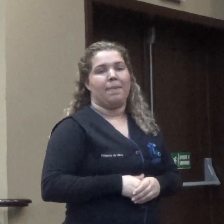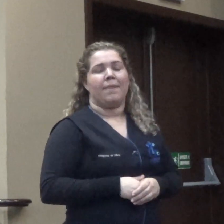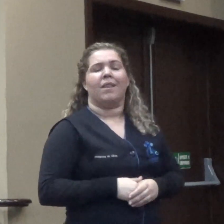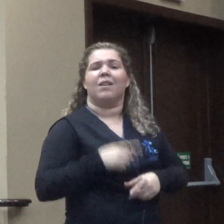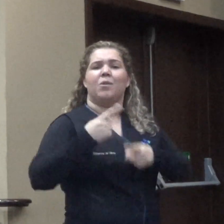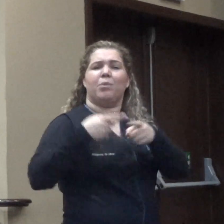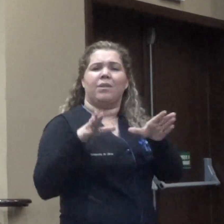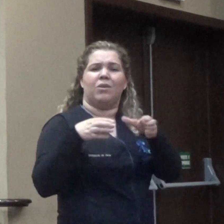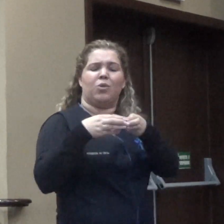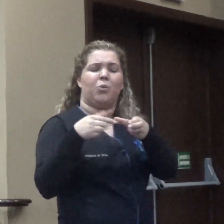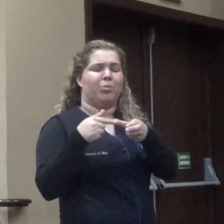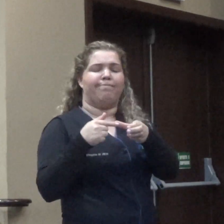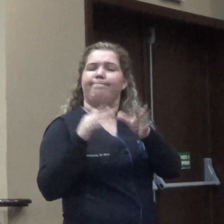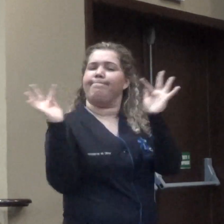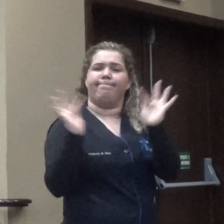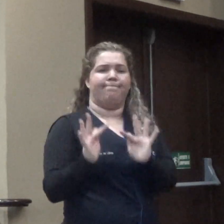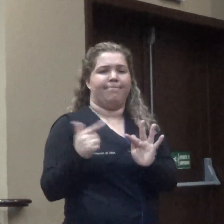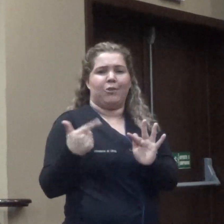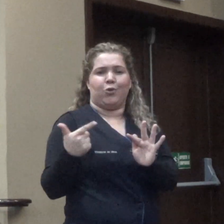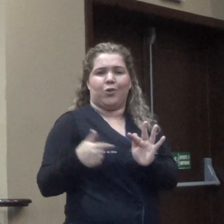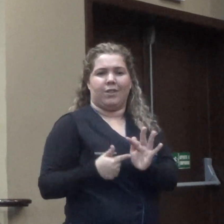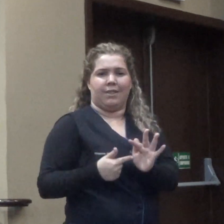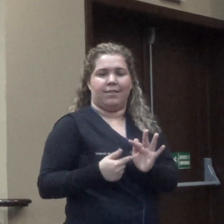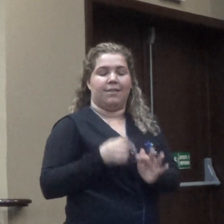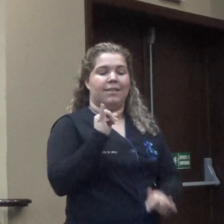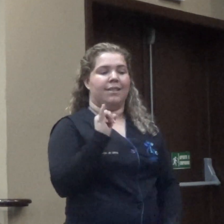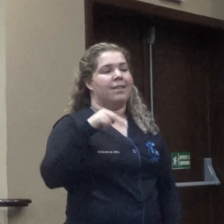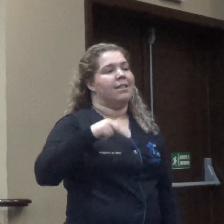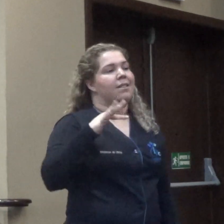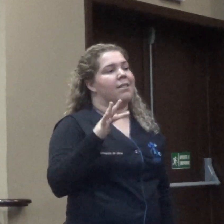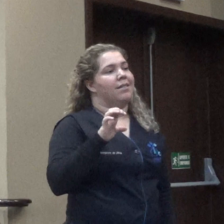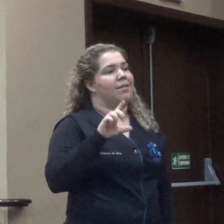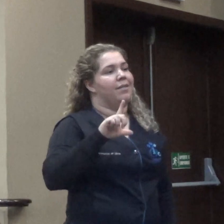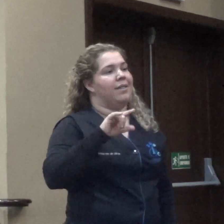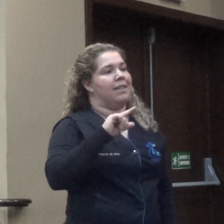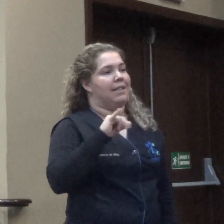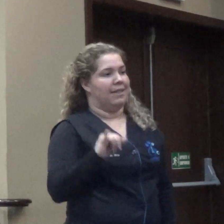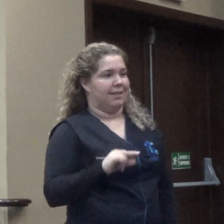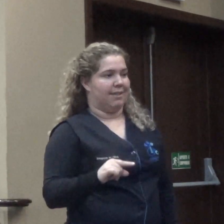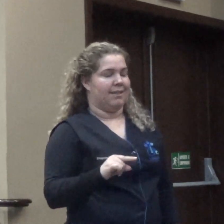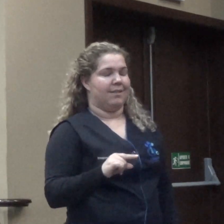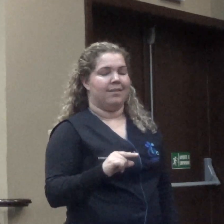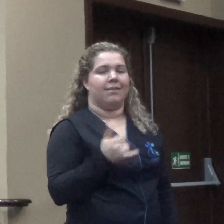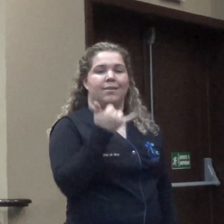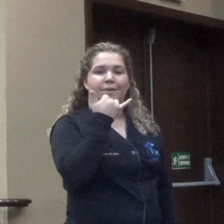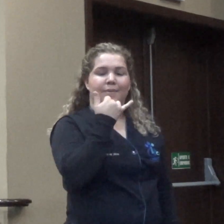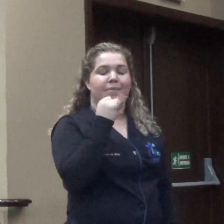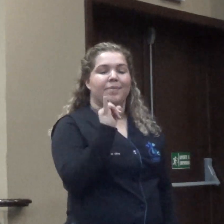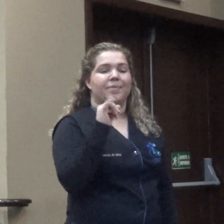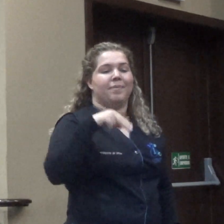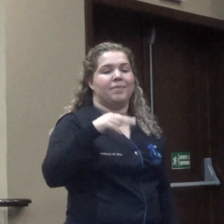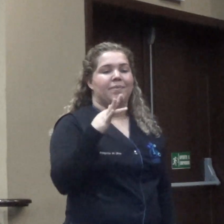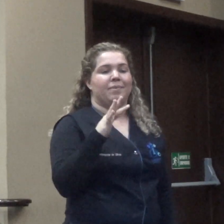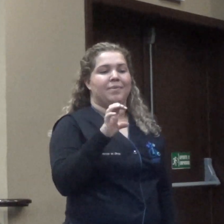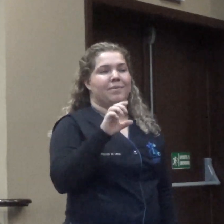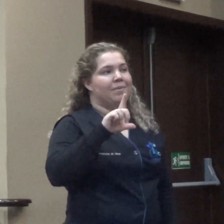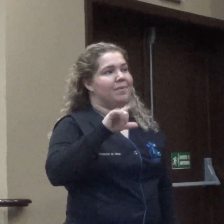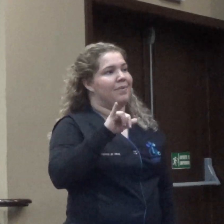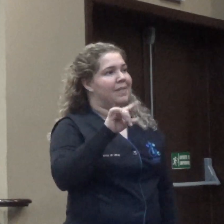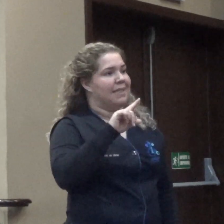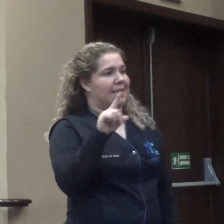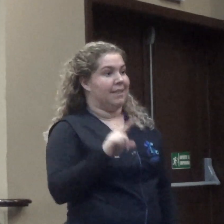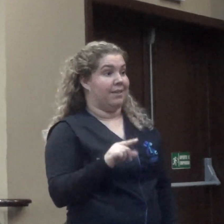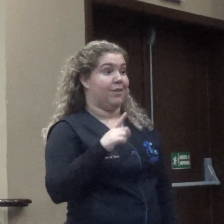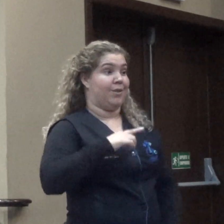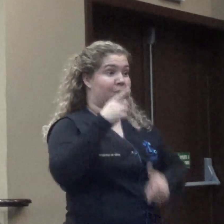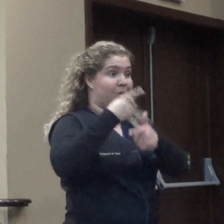Então, o grupo dos mais infelizes estava em torno de 55 anos, tinham problemas de saúde